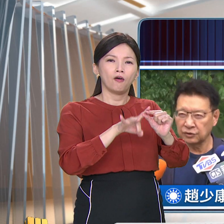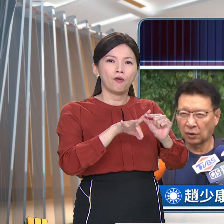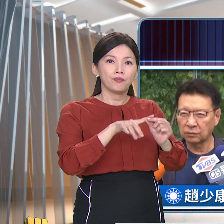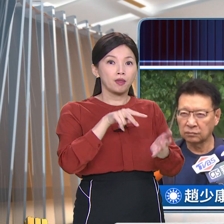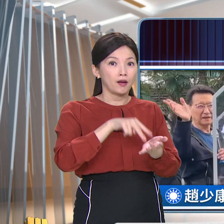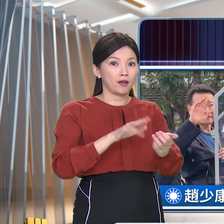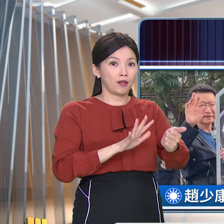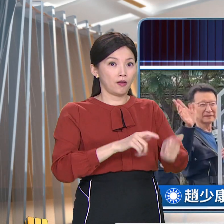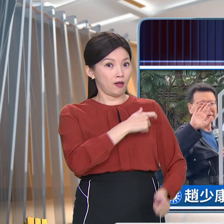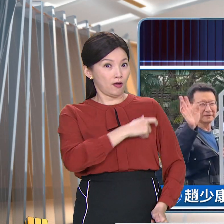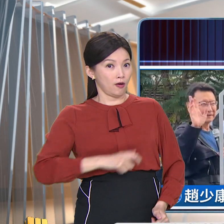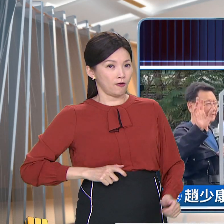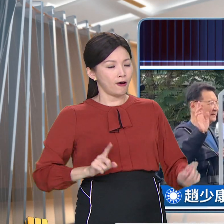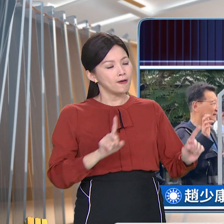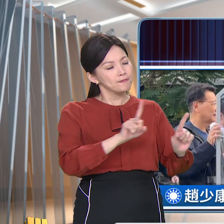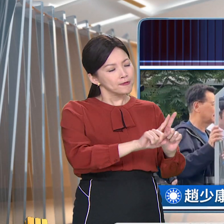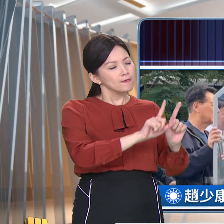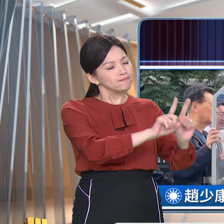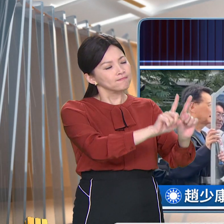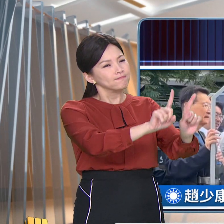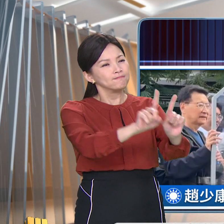陪立委候选人扫街。